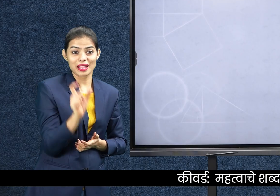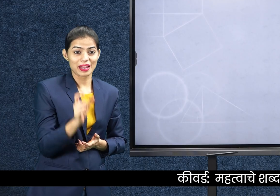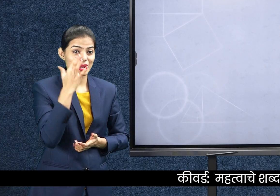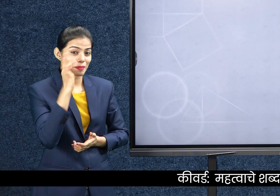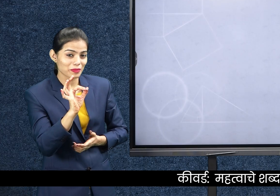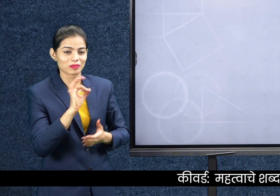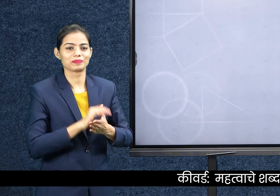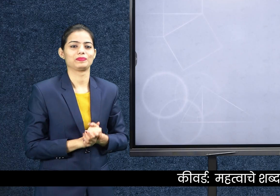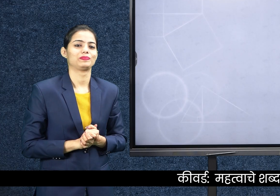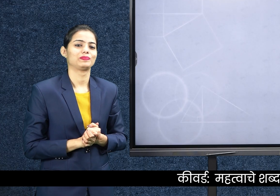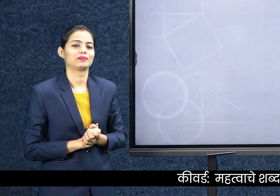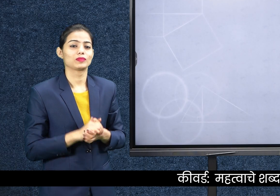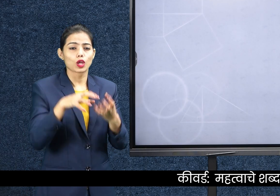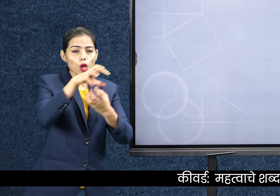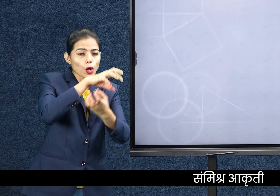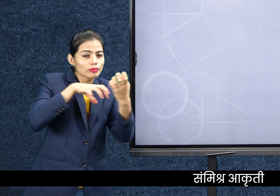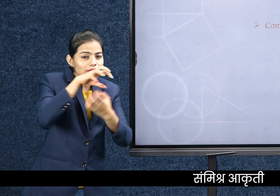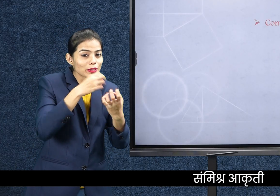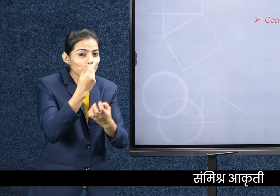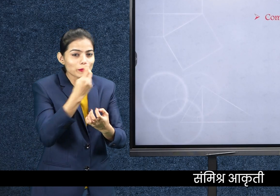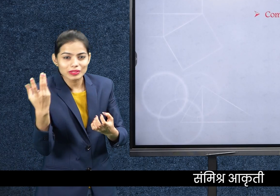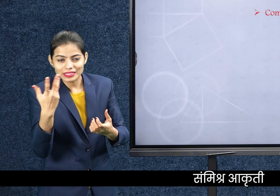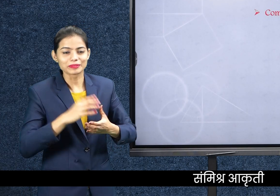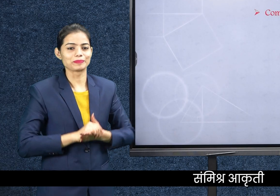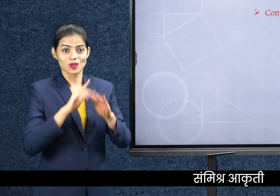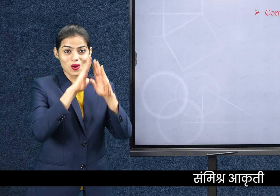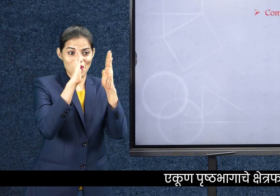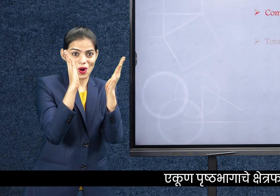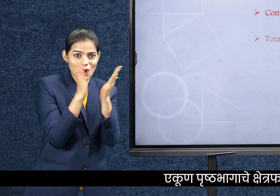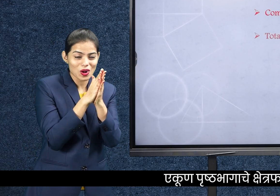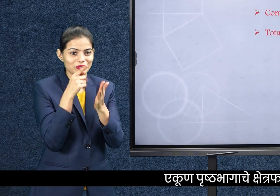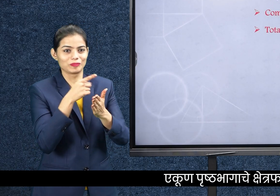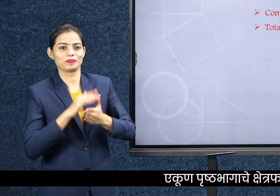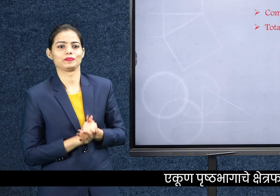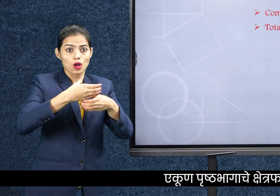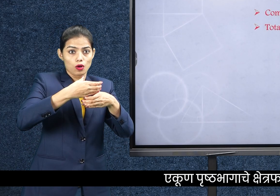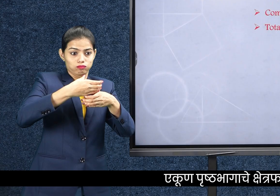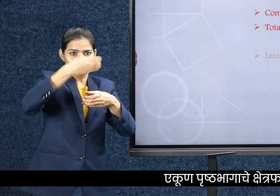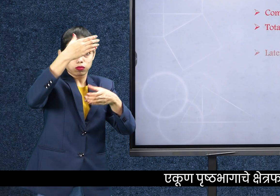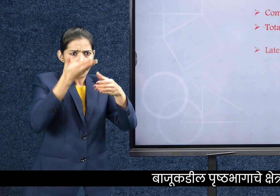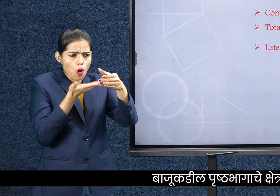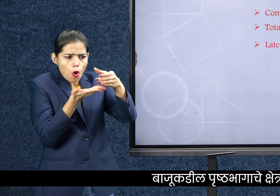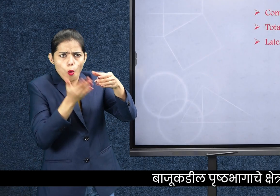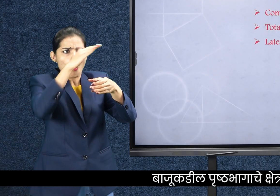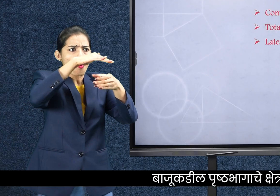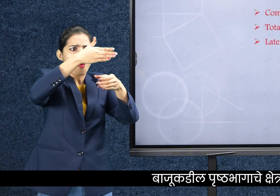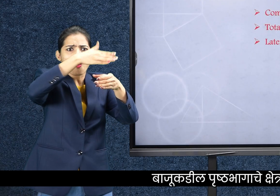कीवर्ड, महत्त्वाचे शब्द. संमिश्र आकृती, एकूण पृष्ठभागाचे क्षेत्रफळ, बाजूकडील